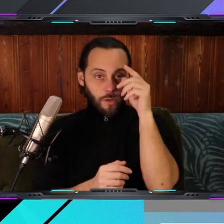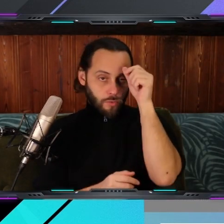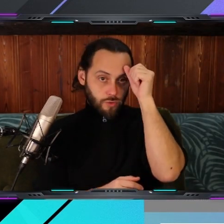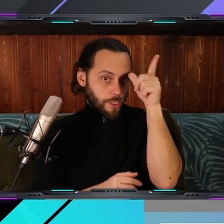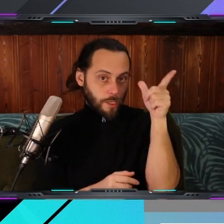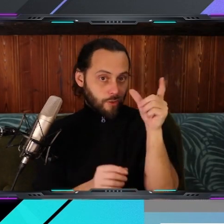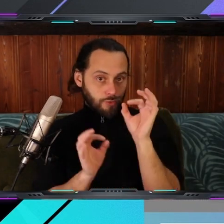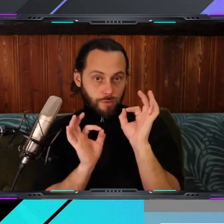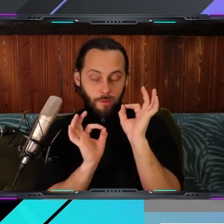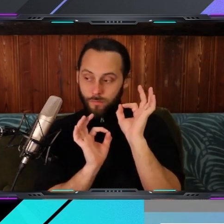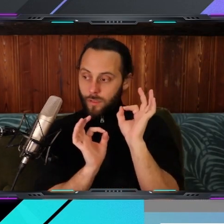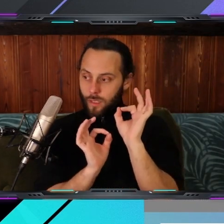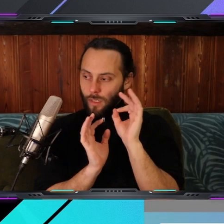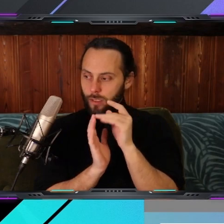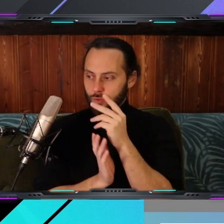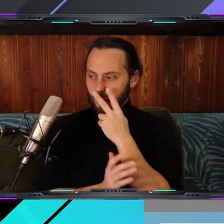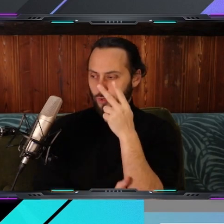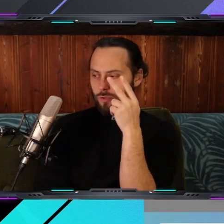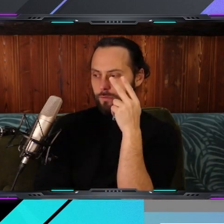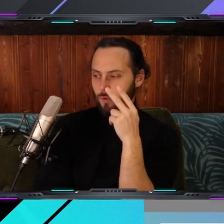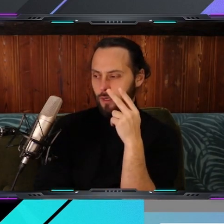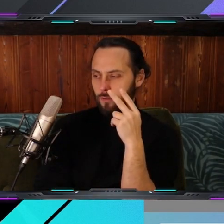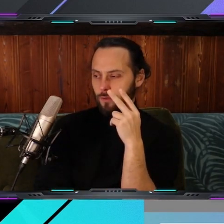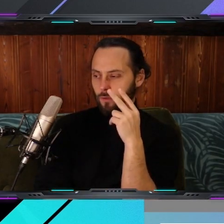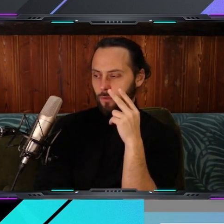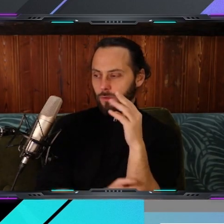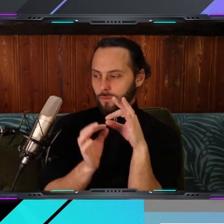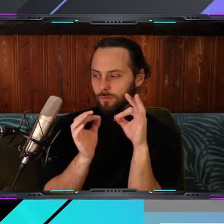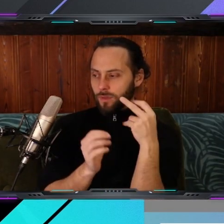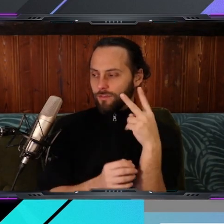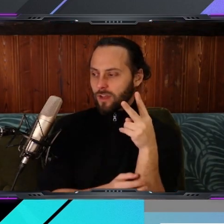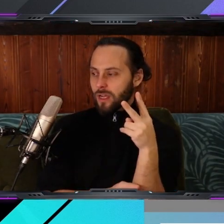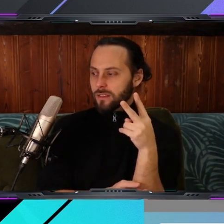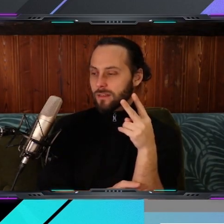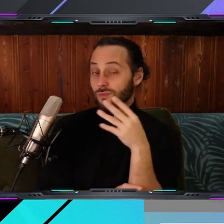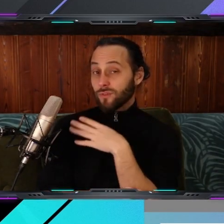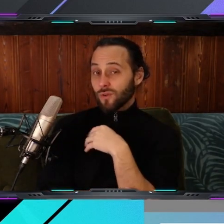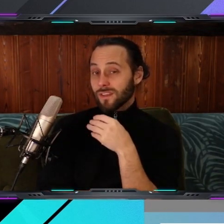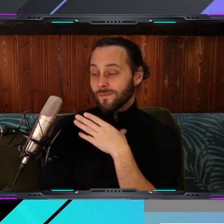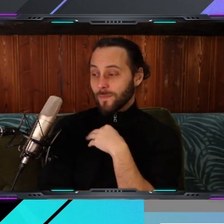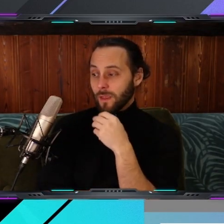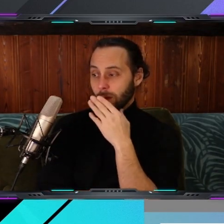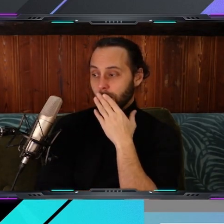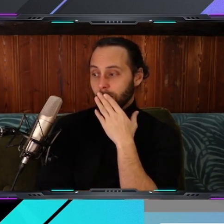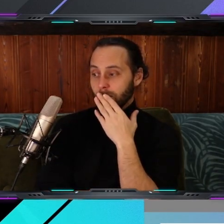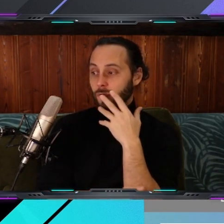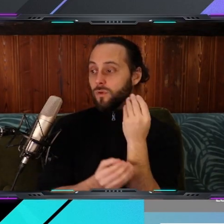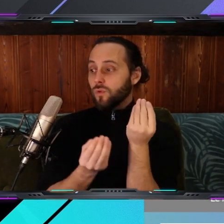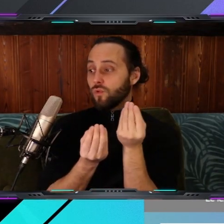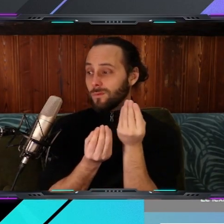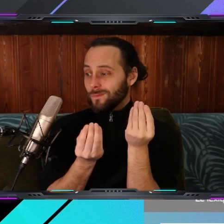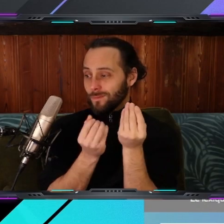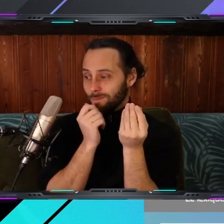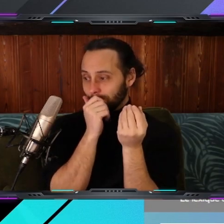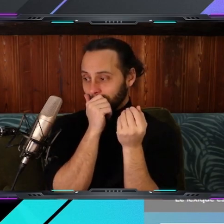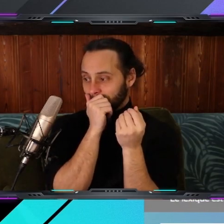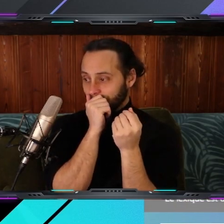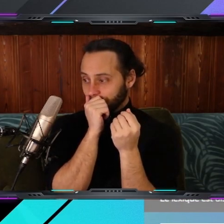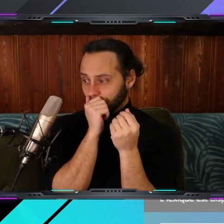Alors la logique elle est juste. Hein. Juste moi je vois que dans ta phrase il y a du français. Ou...